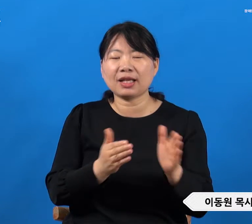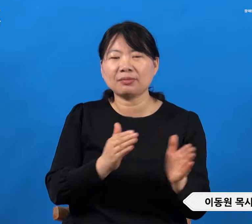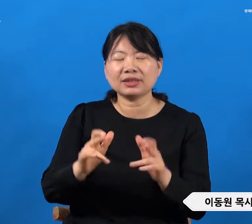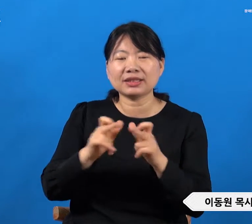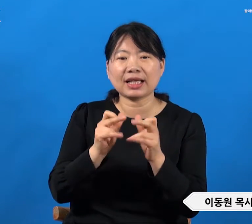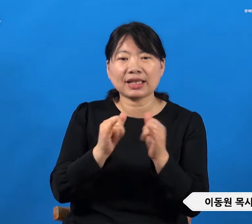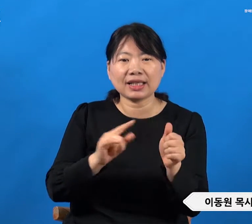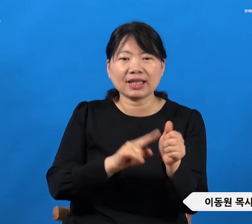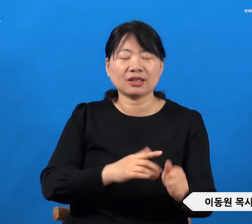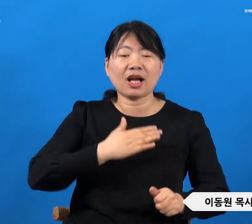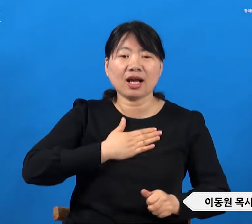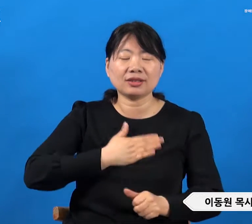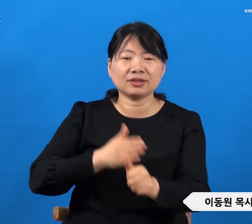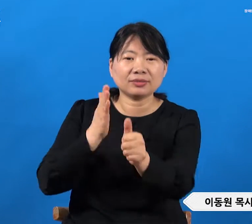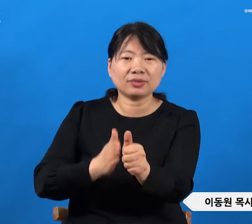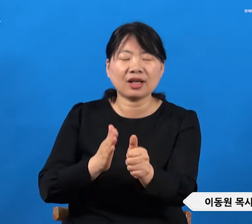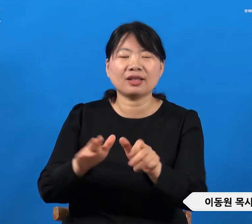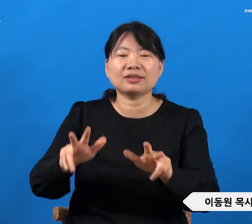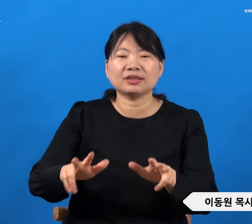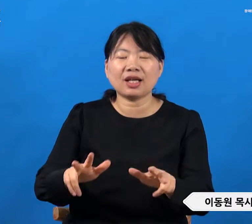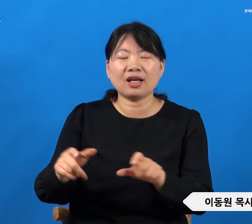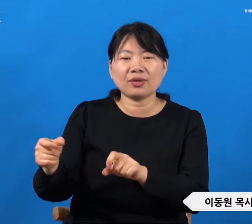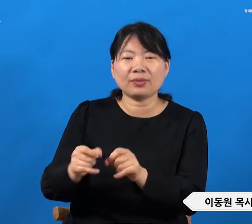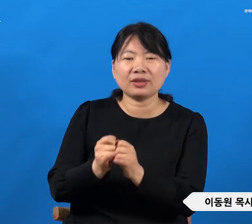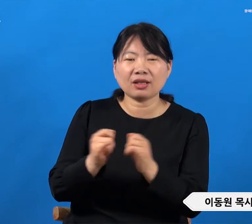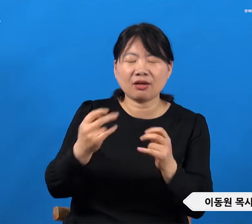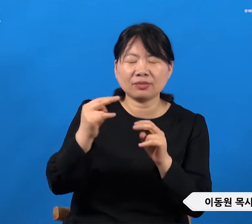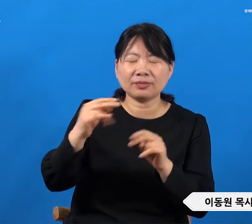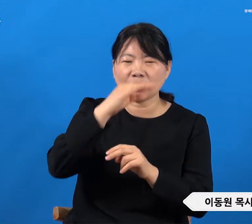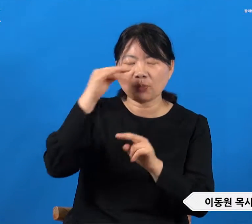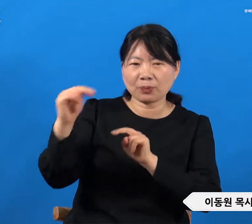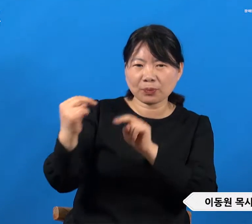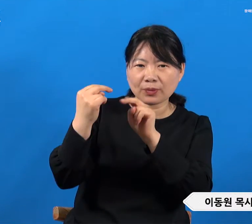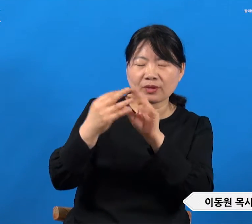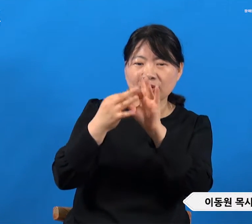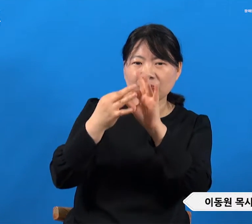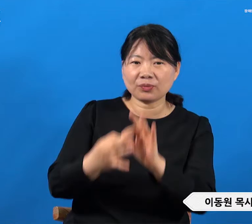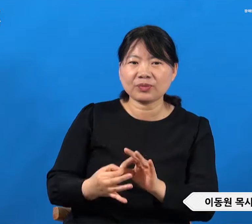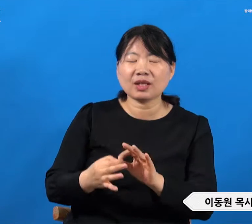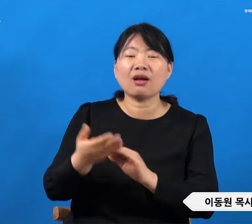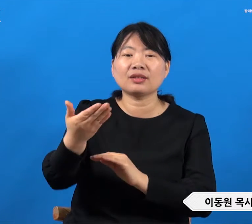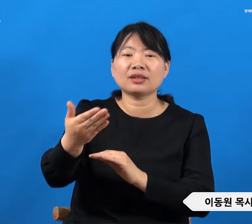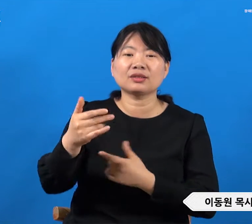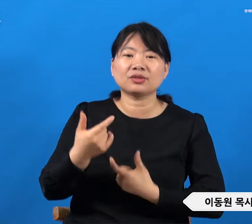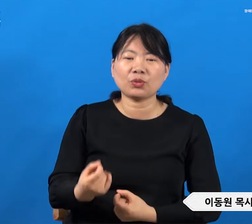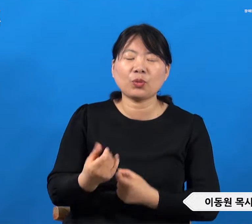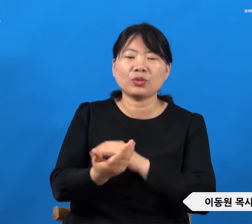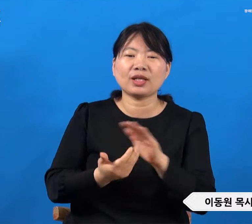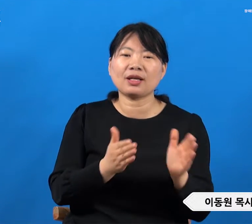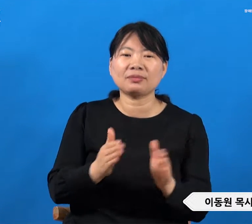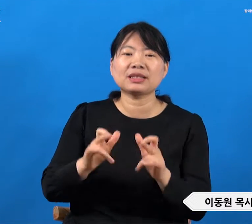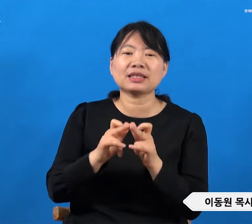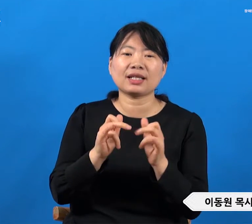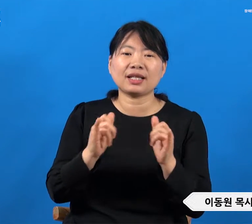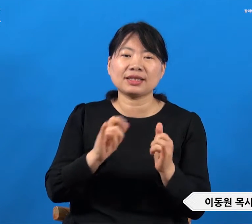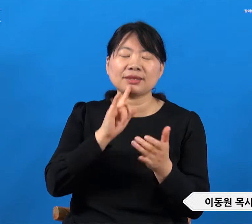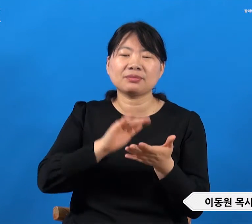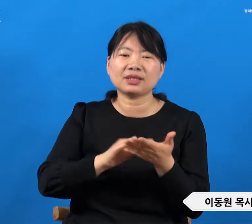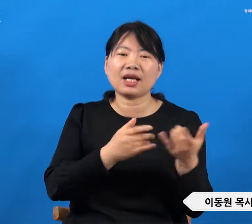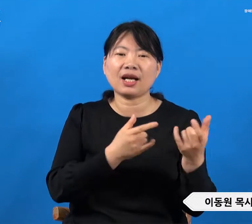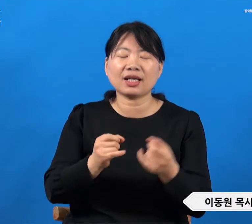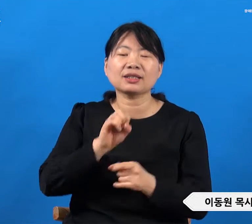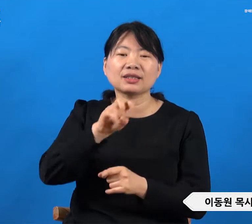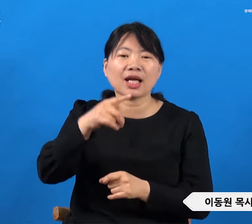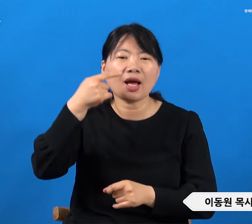예비 장애인이라는 사실입니다. 자, 옆에 사람을 똑바로 쳐다보면서 당신도 예비 장애인입니다. 다 같이